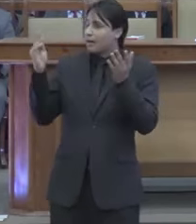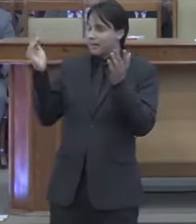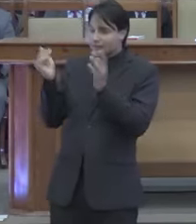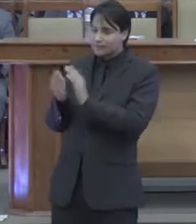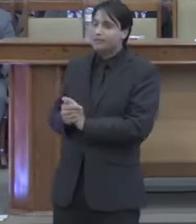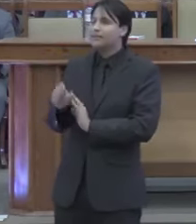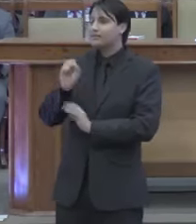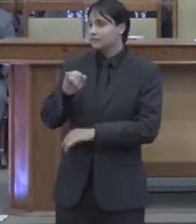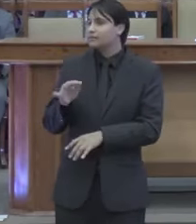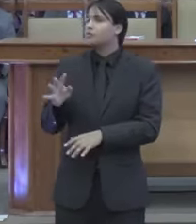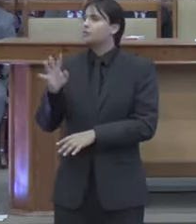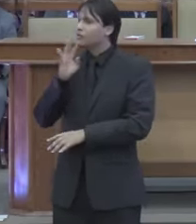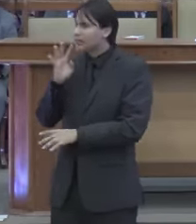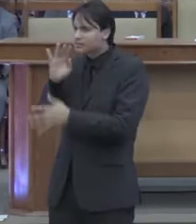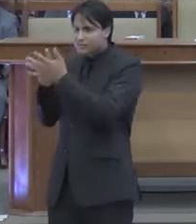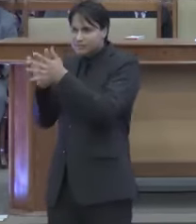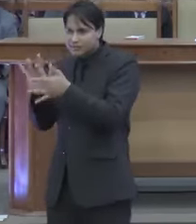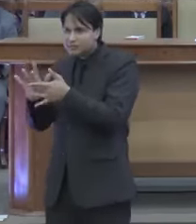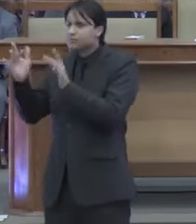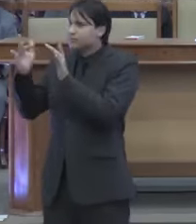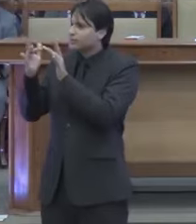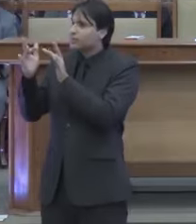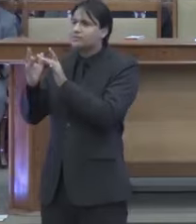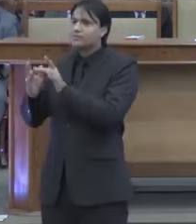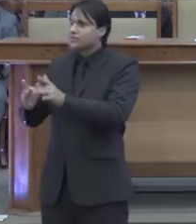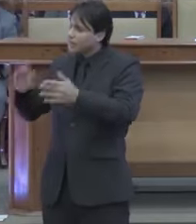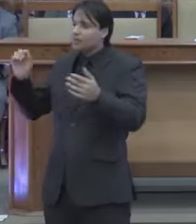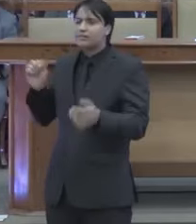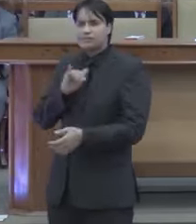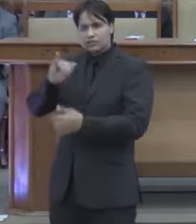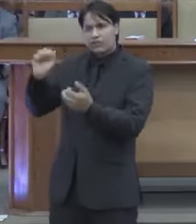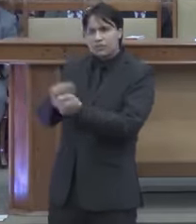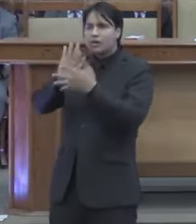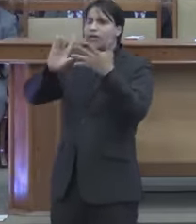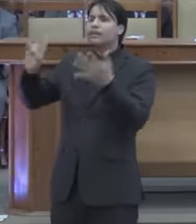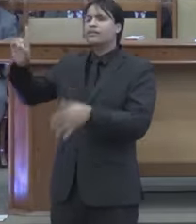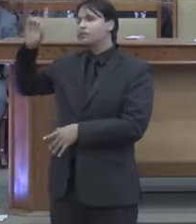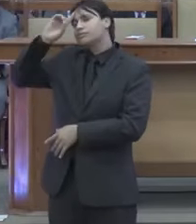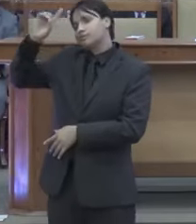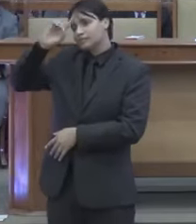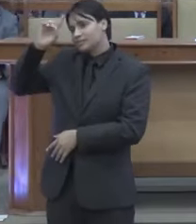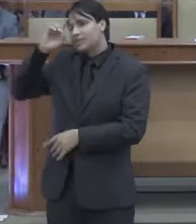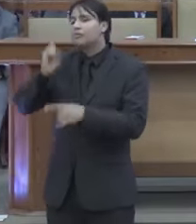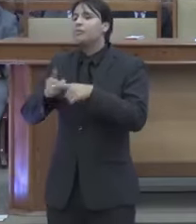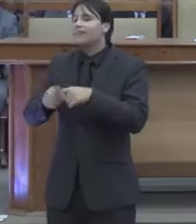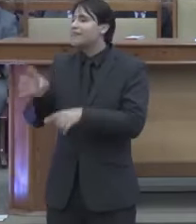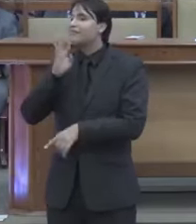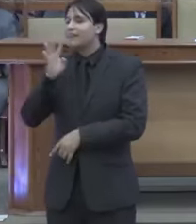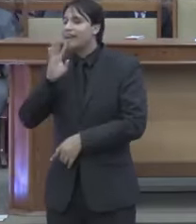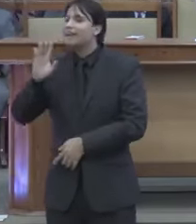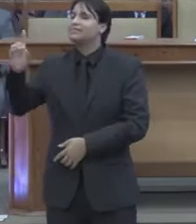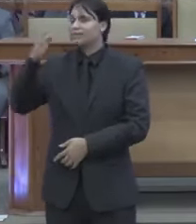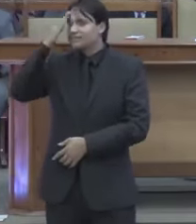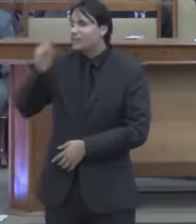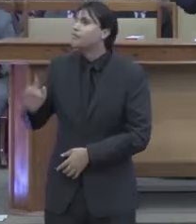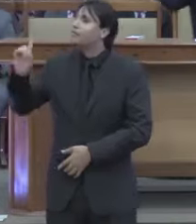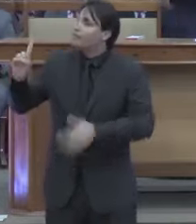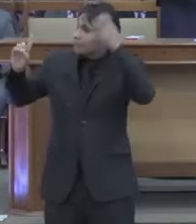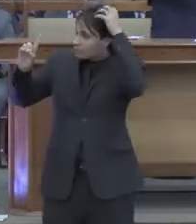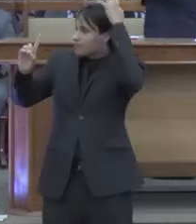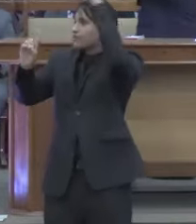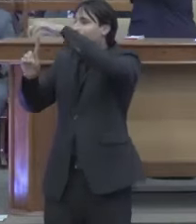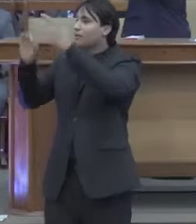Ele todo dia, porque sabe quem é Ele de verdade. Eles gritaram: